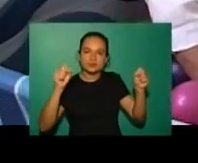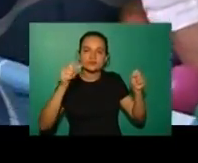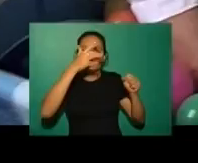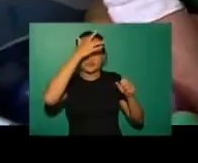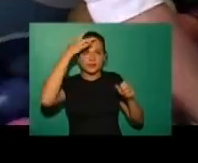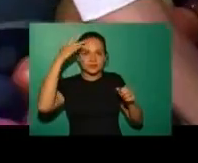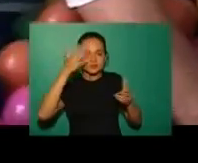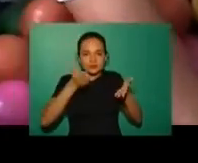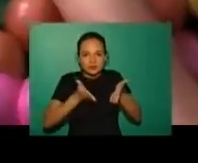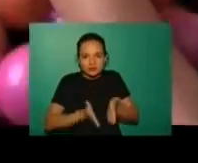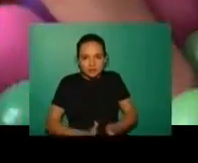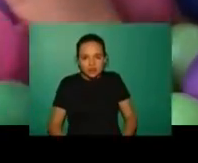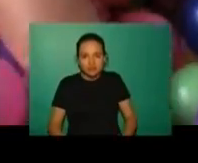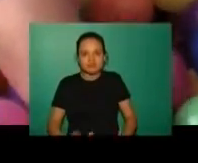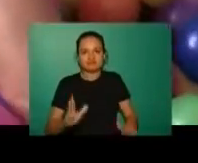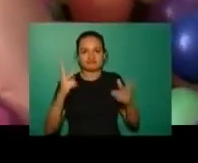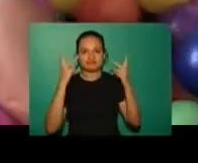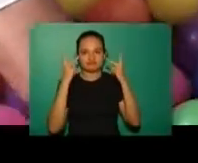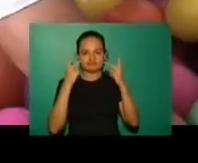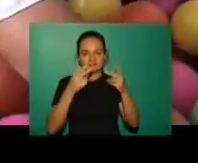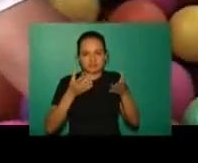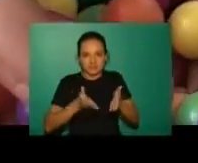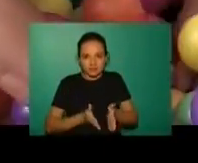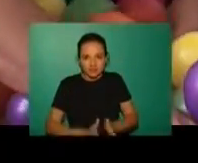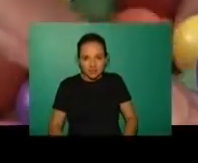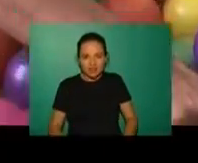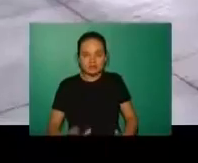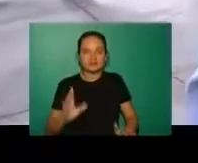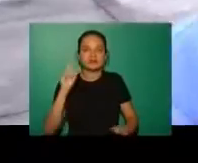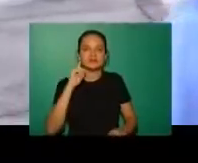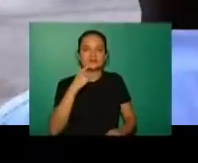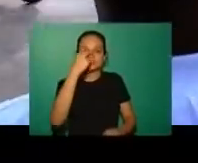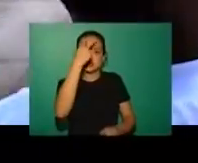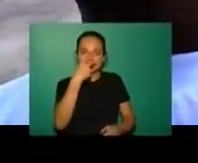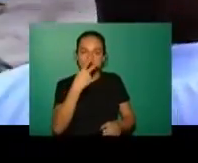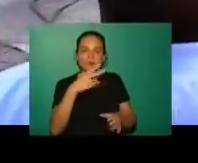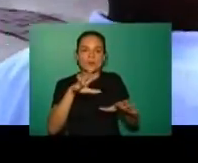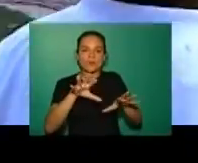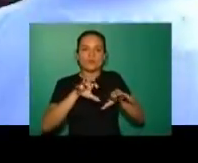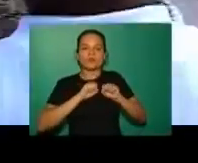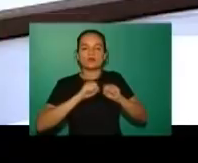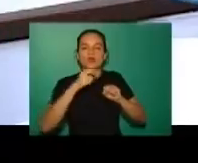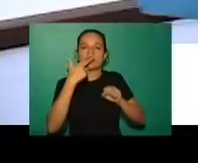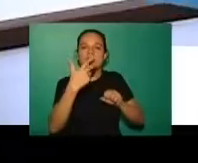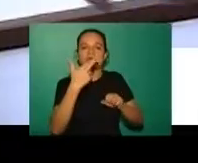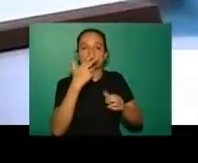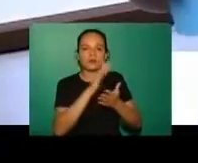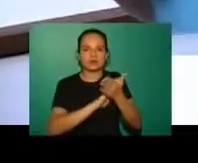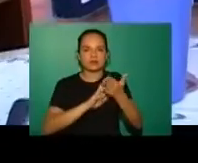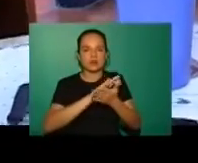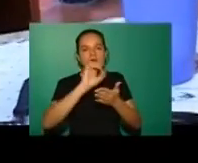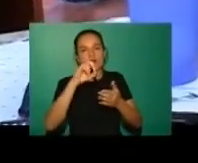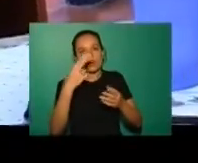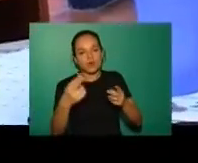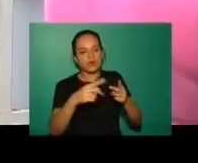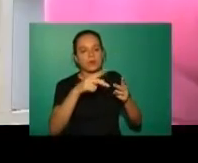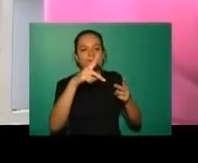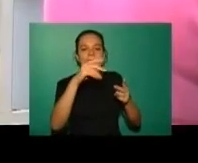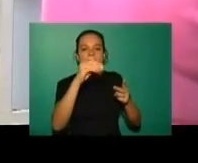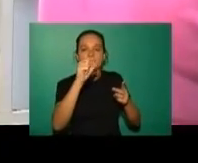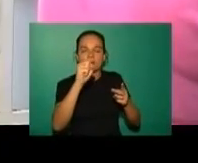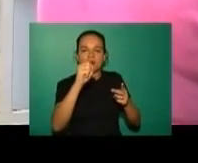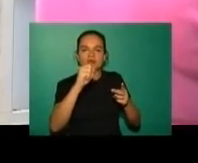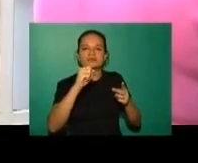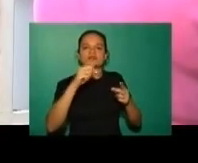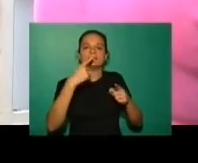ou adquiriram a surdo-cegueira antes de aprender uma língua, e pós-linguística, crianças, jovens e adultos